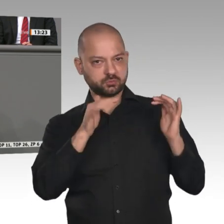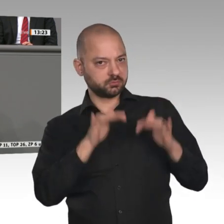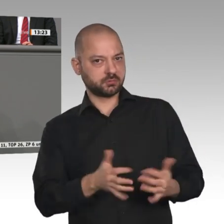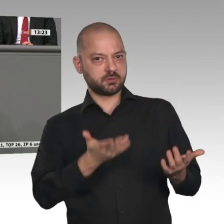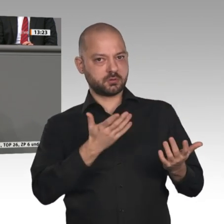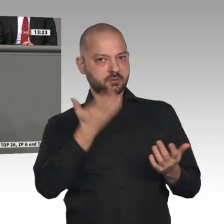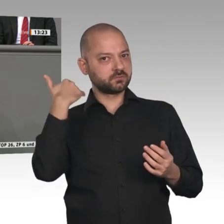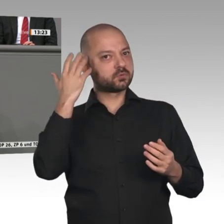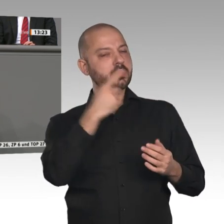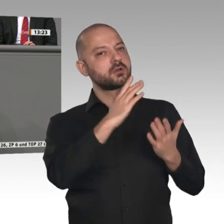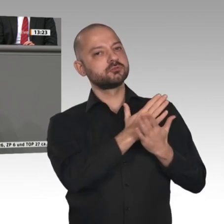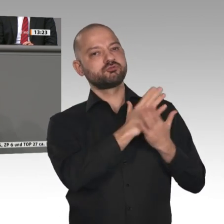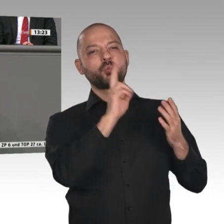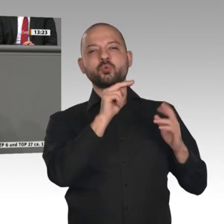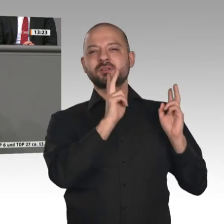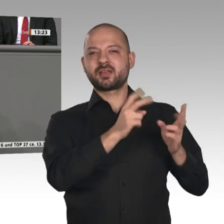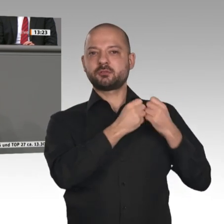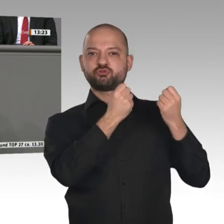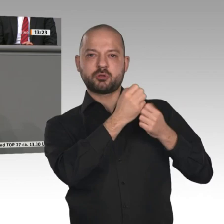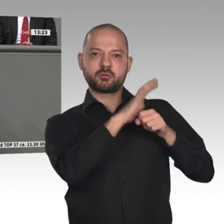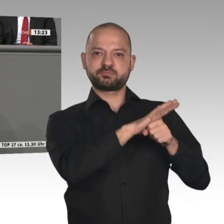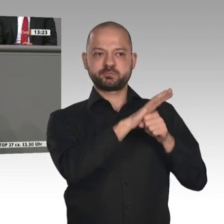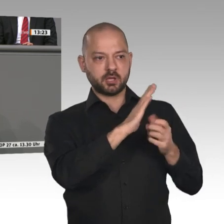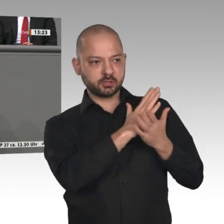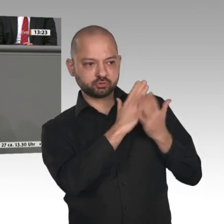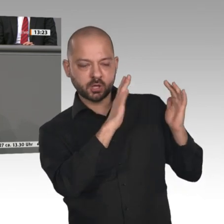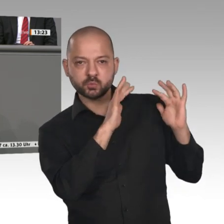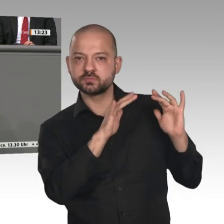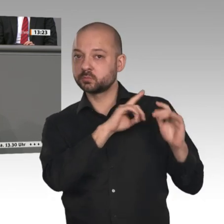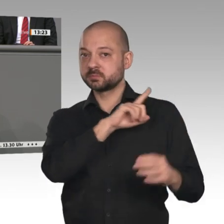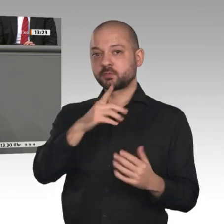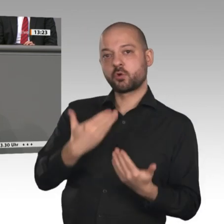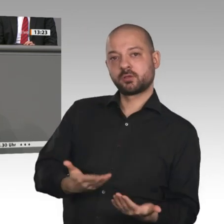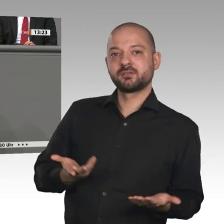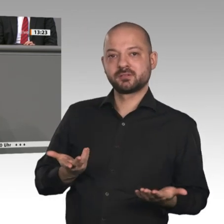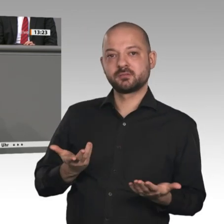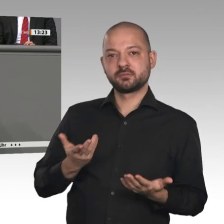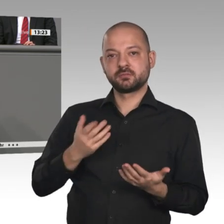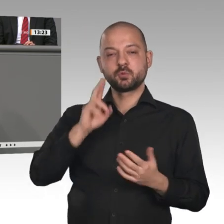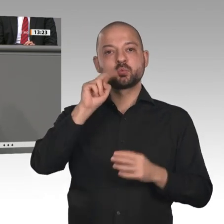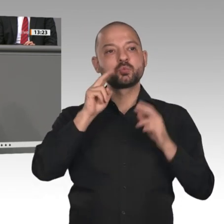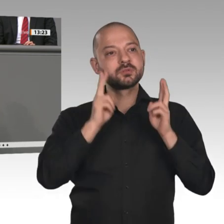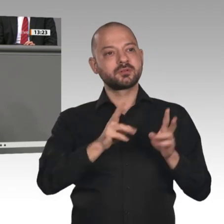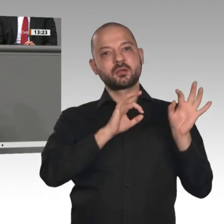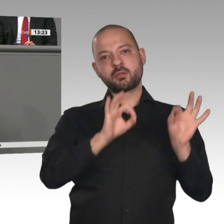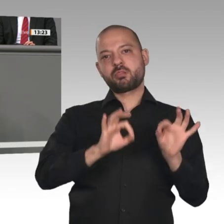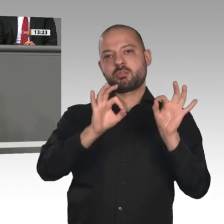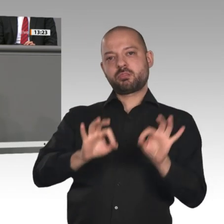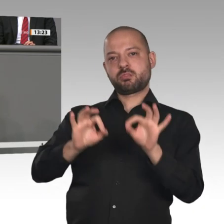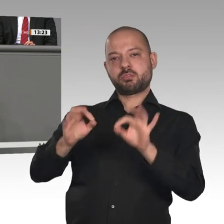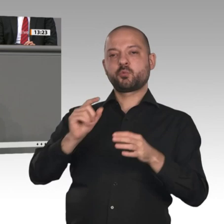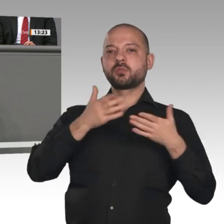Unrechts setzt sich an den Nachkommen der Verfolgten und Entrechteten fort. Allen Versuchen, hier